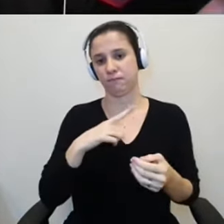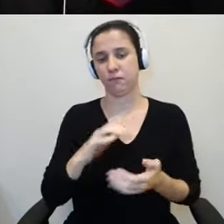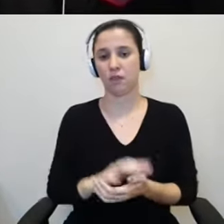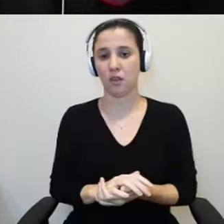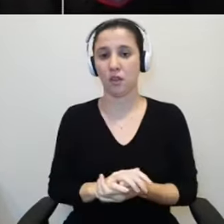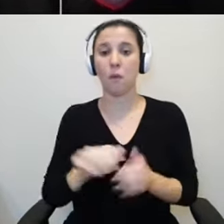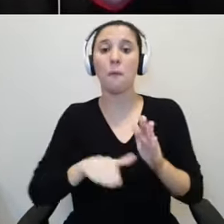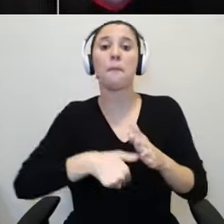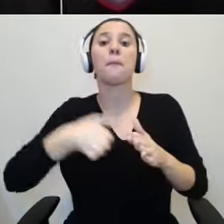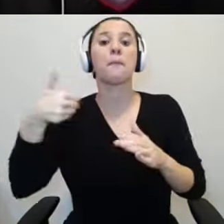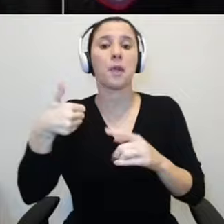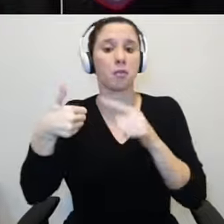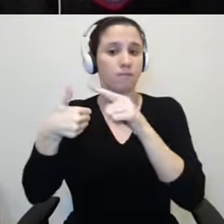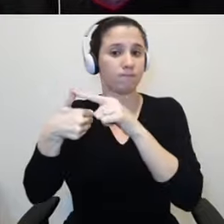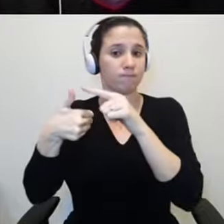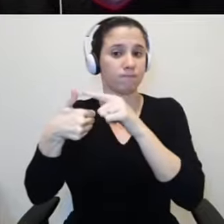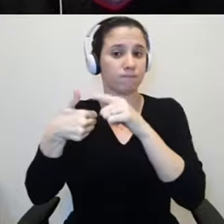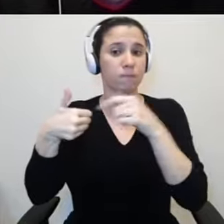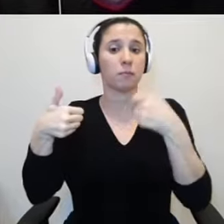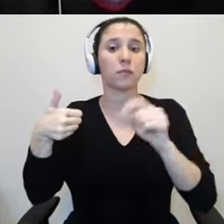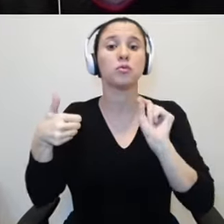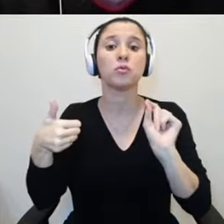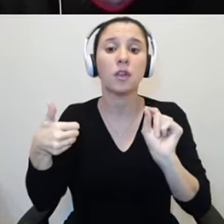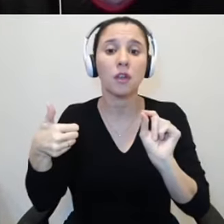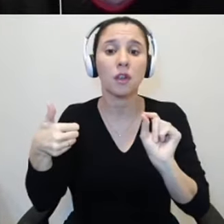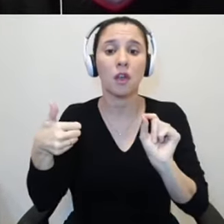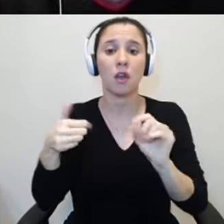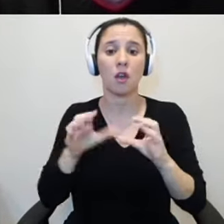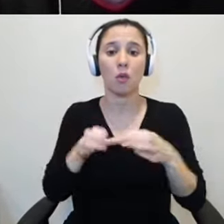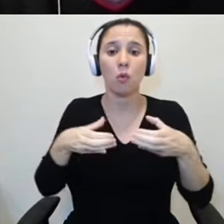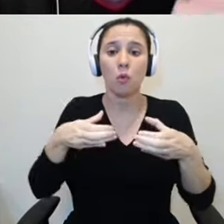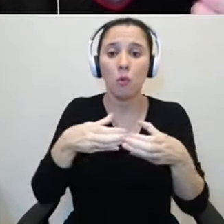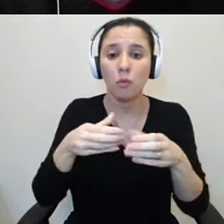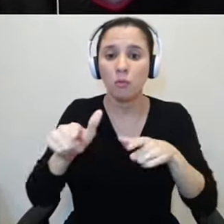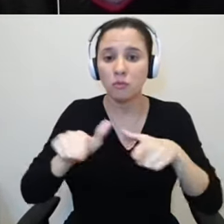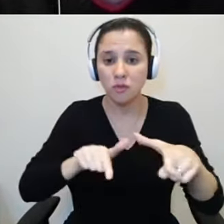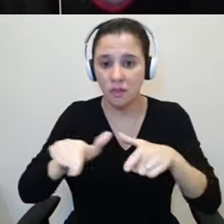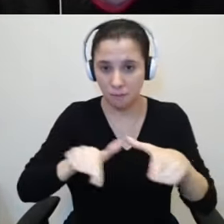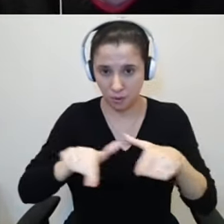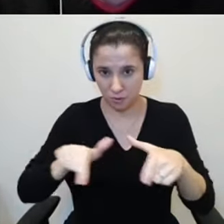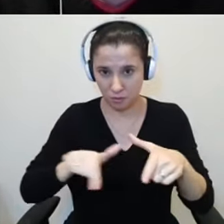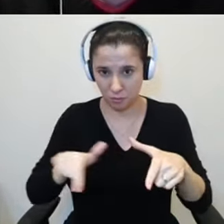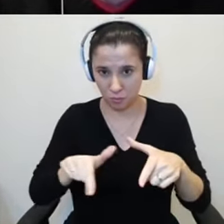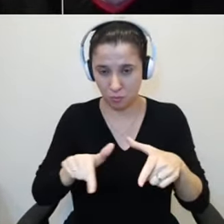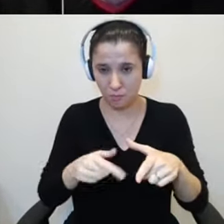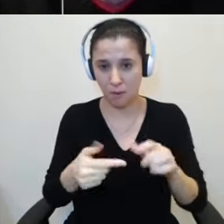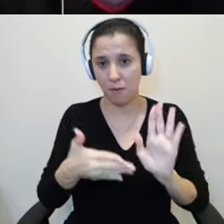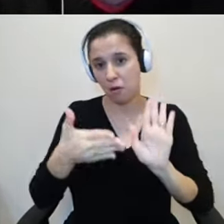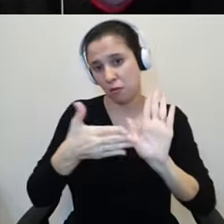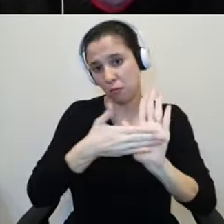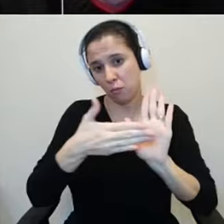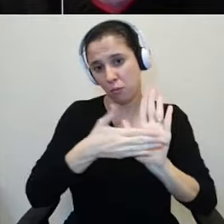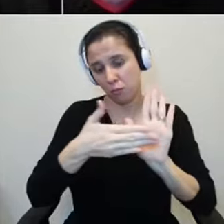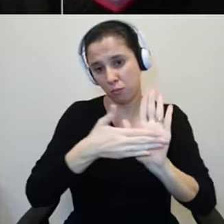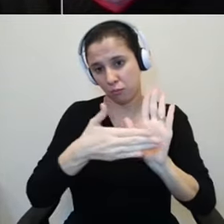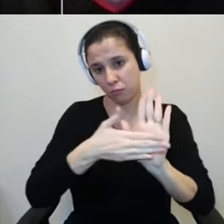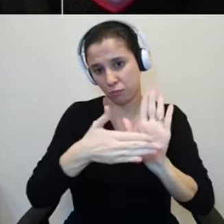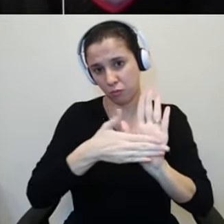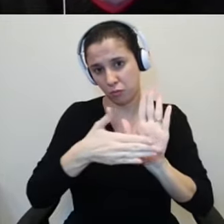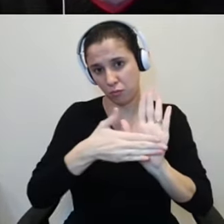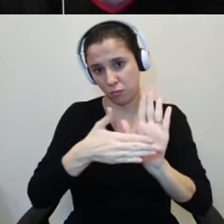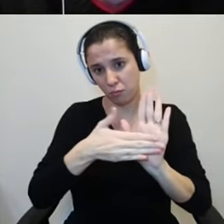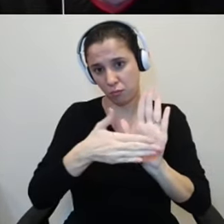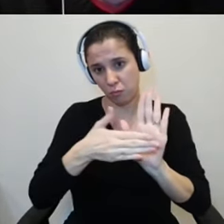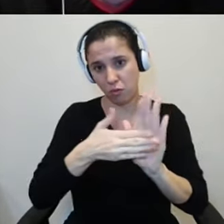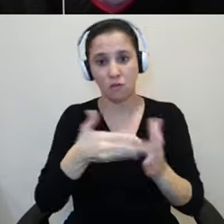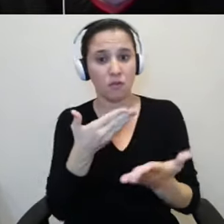criado um grupo de trabalho para elaboração de uma proposta e um novo calendário de aulas. Então, isso já foi feito, nós